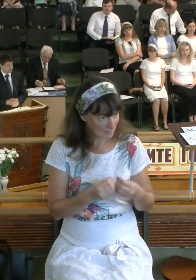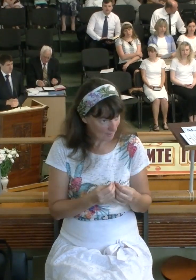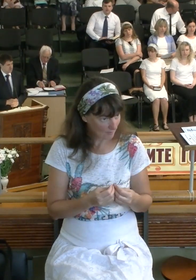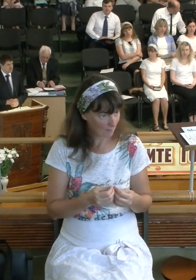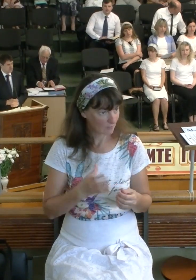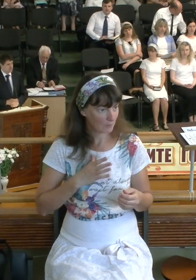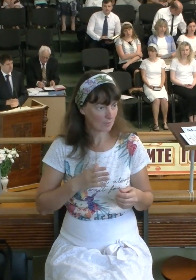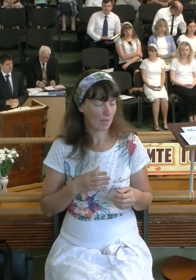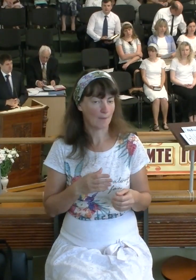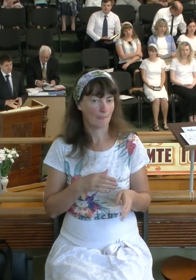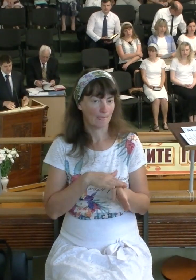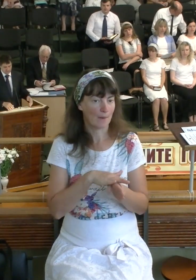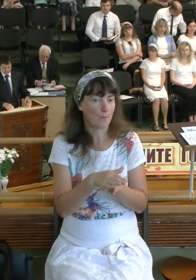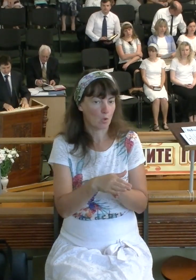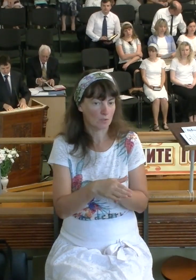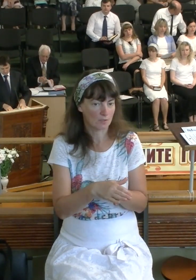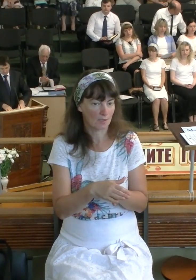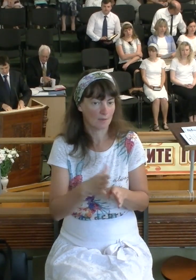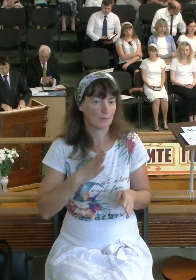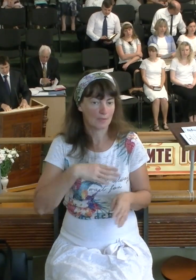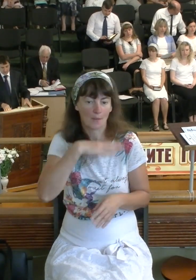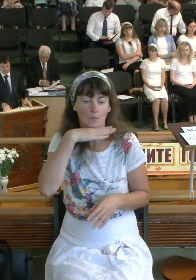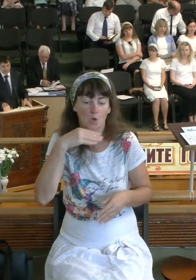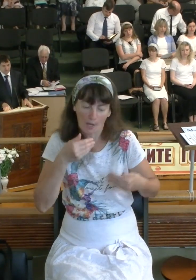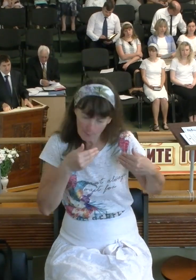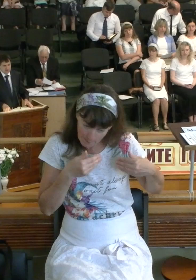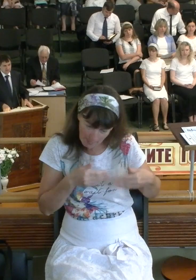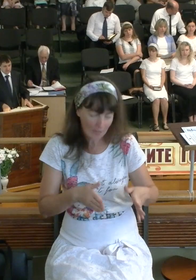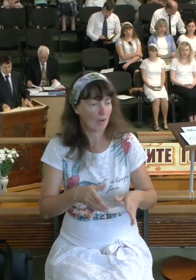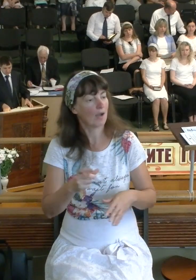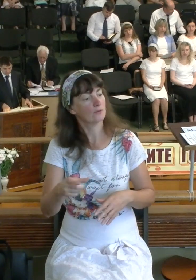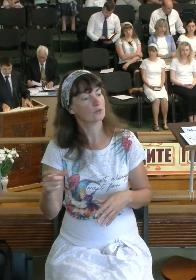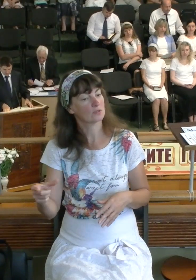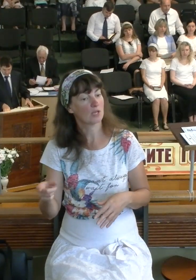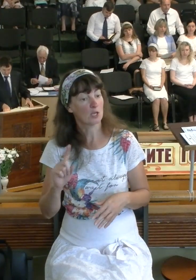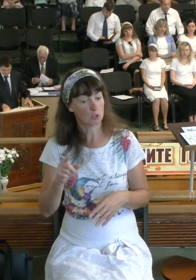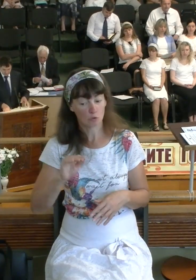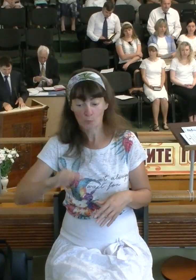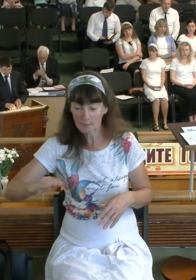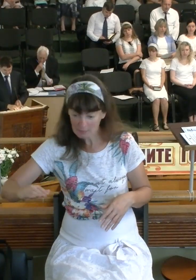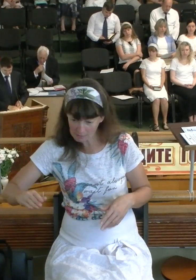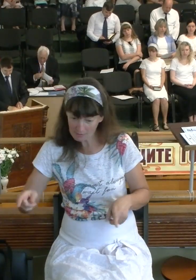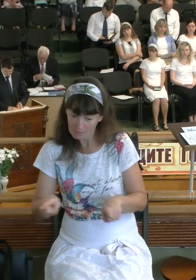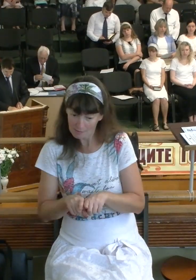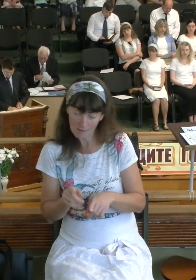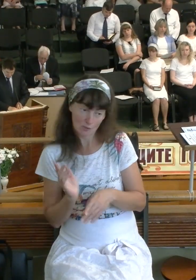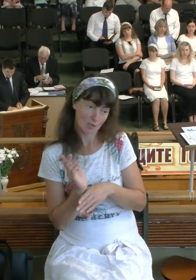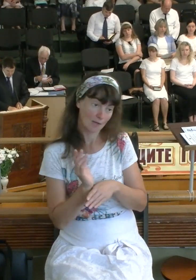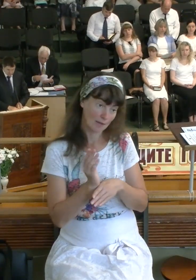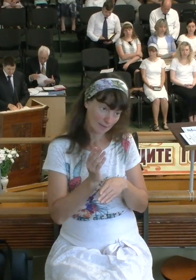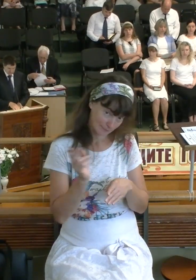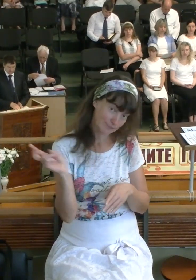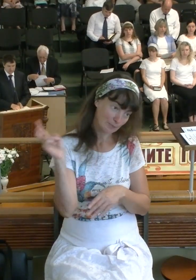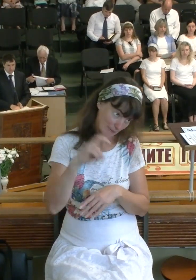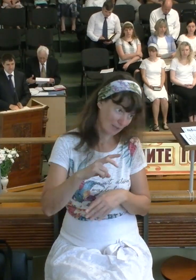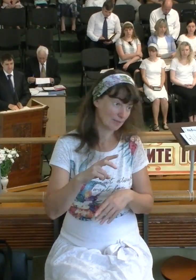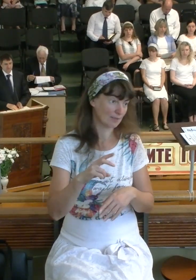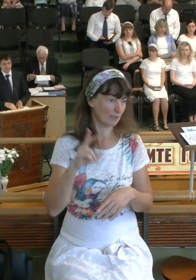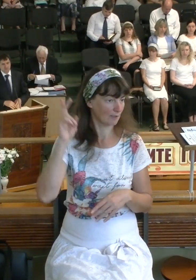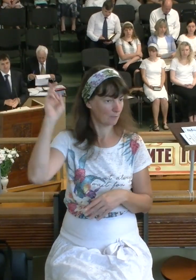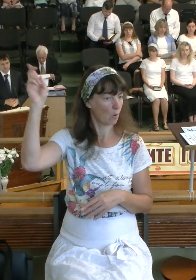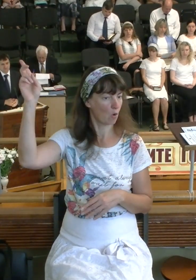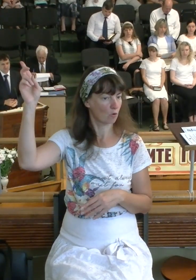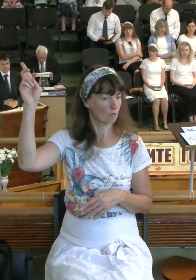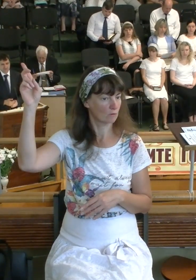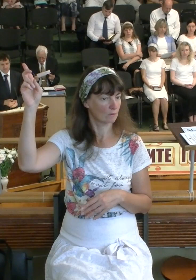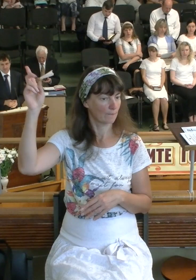покаявшиеся, чтобы мы крестили много людей, мы хотим, чтобы наши дети приходили к Богу, мы хотим, чтобы менялось наше общество,